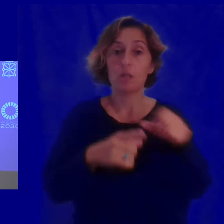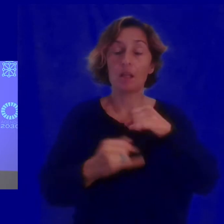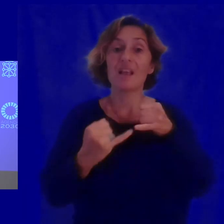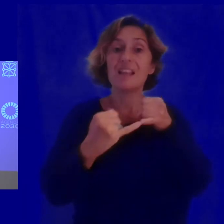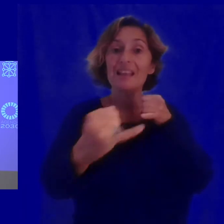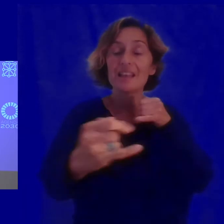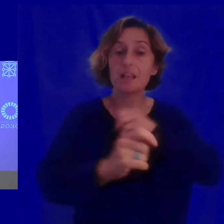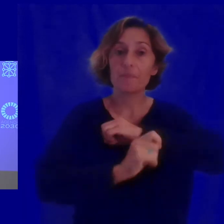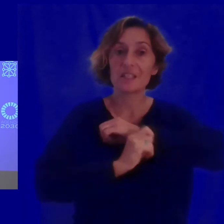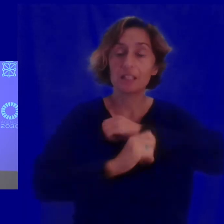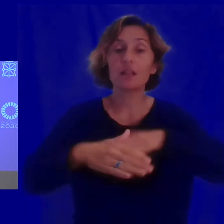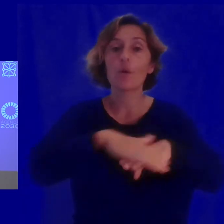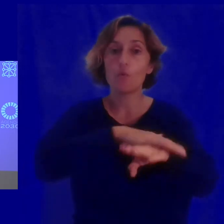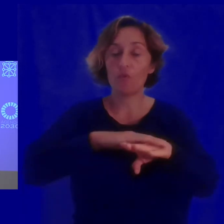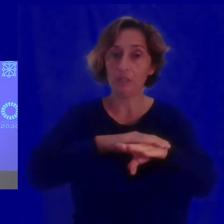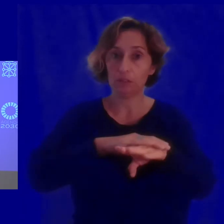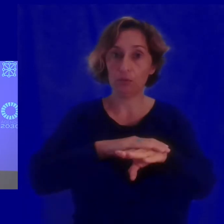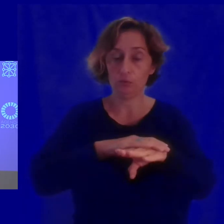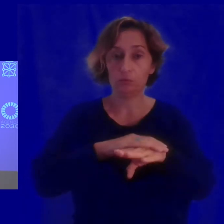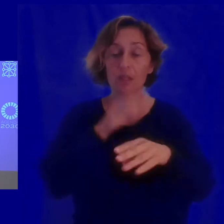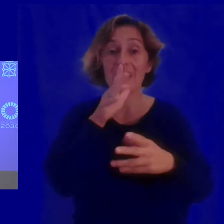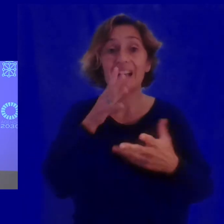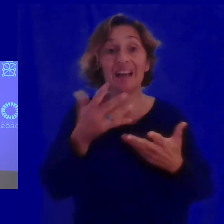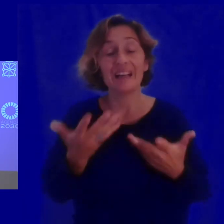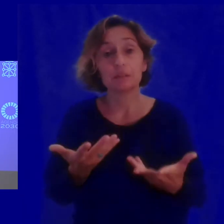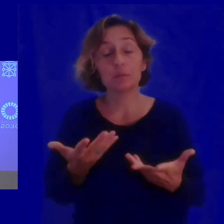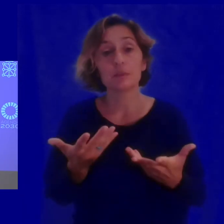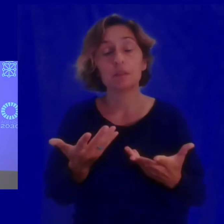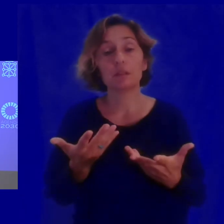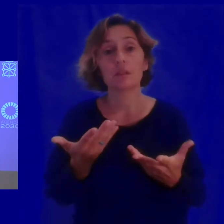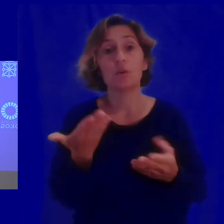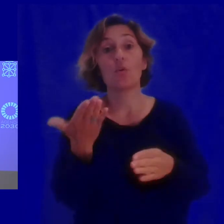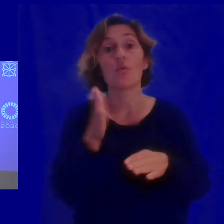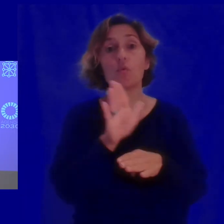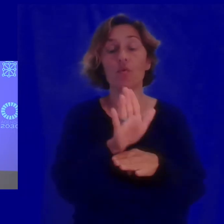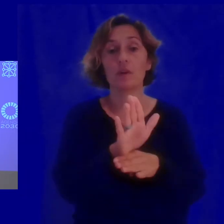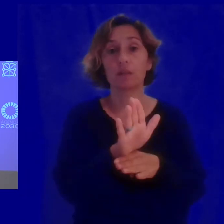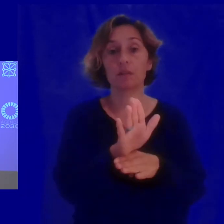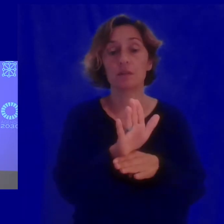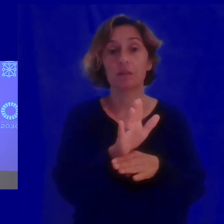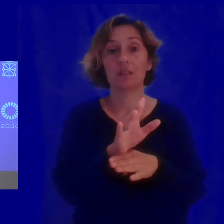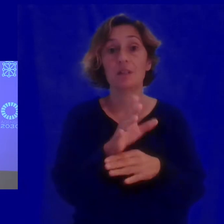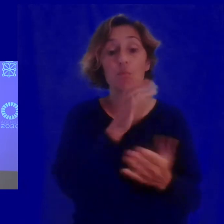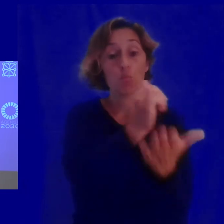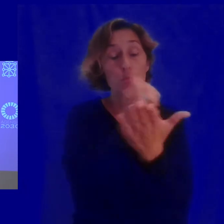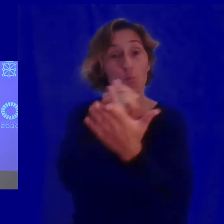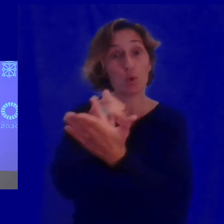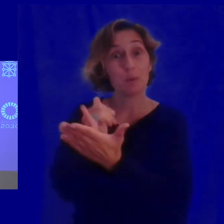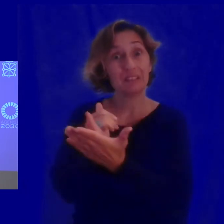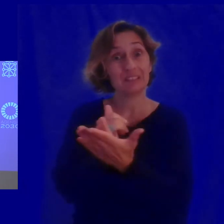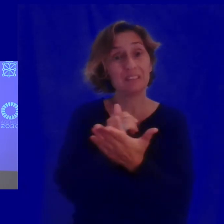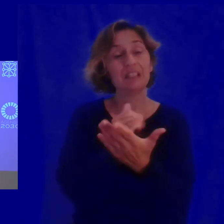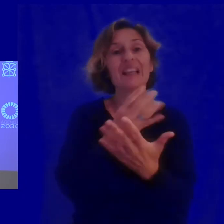estratégica básica y que en este momento la oferta está hecha a 19.000